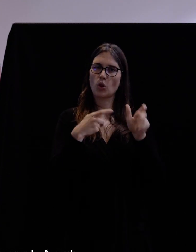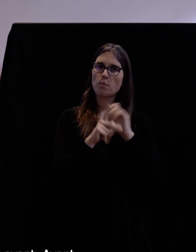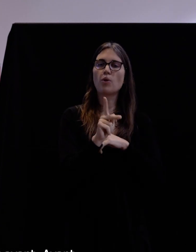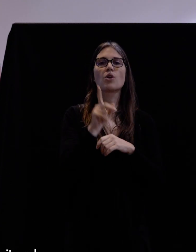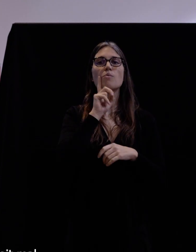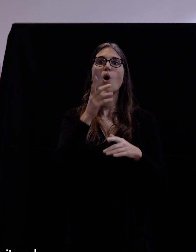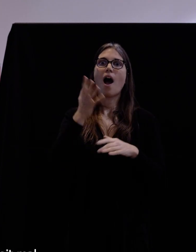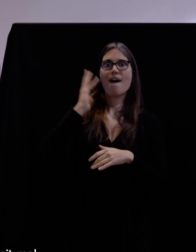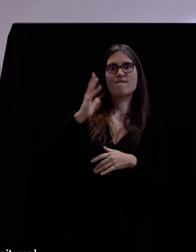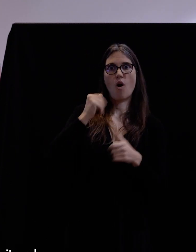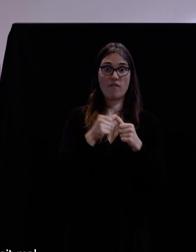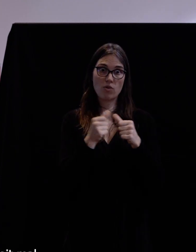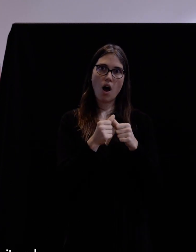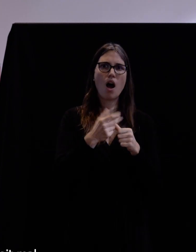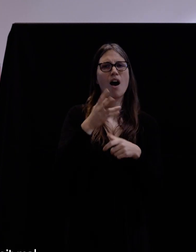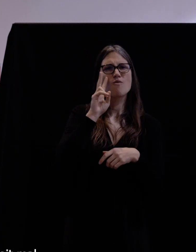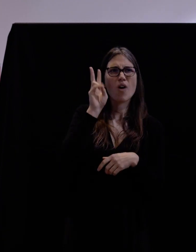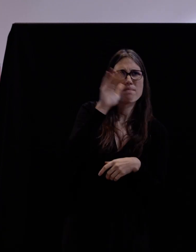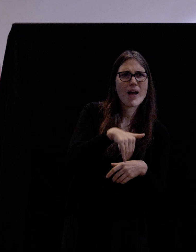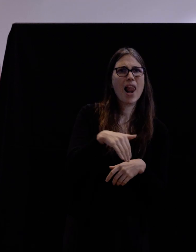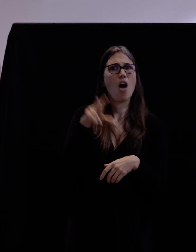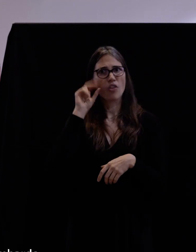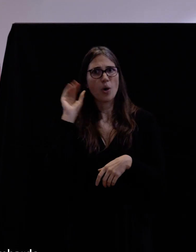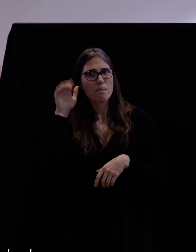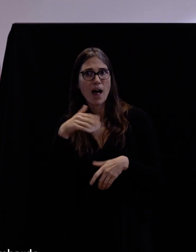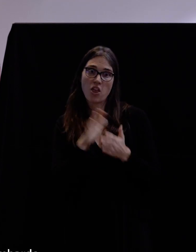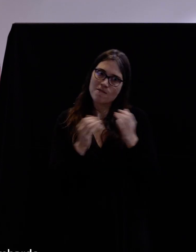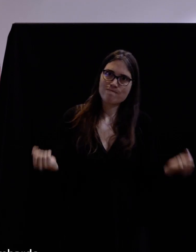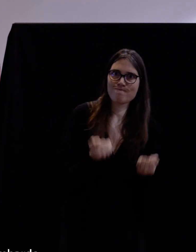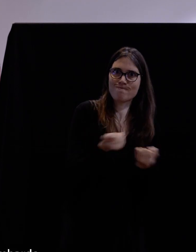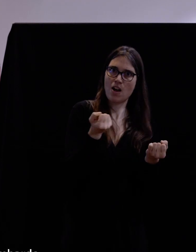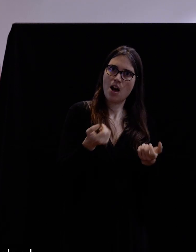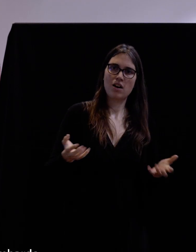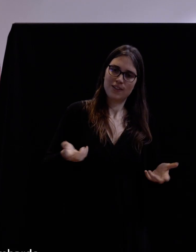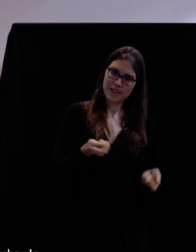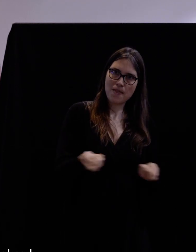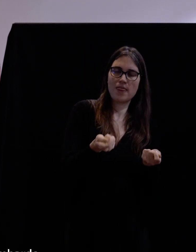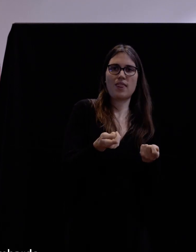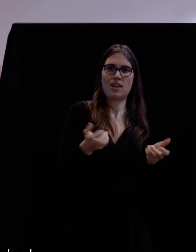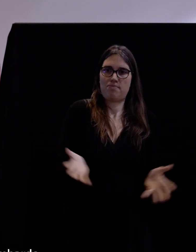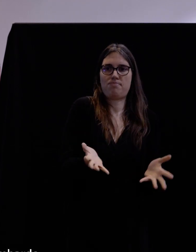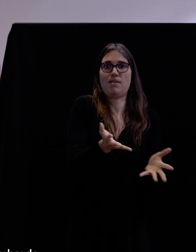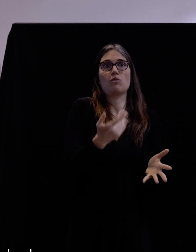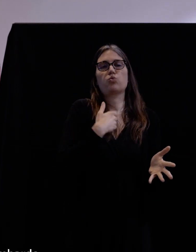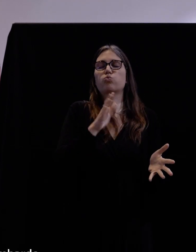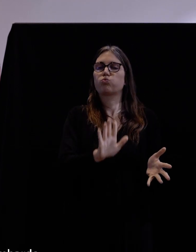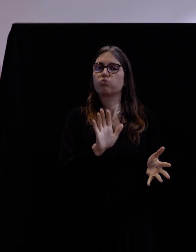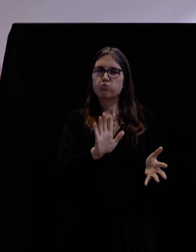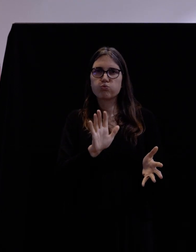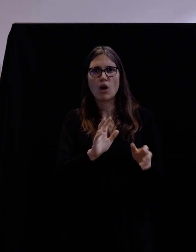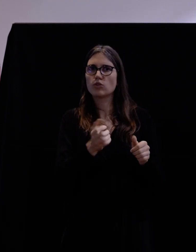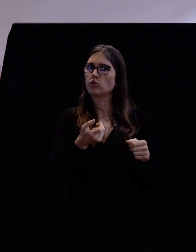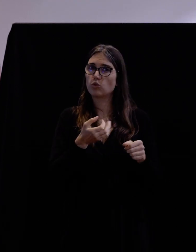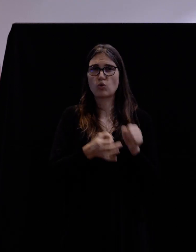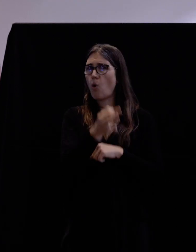on les stimulait beaucoup, on disait il voit mal, il entend mal, il sent mal, donc on va y aller, allez, on bombarde, et peut-être est-ce un peu trop,